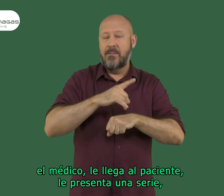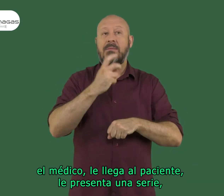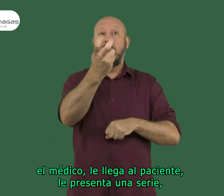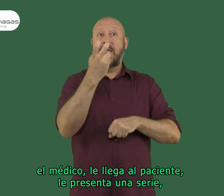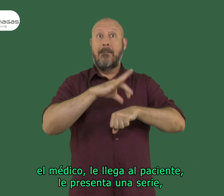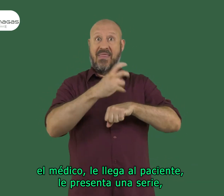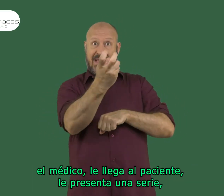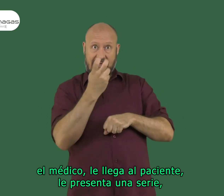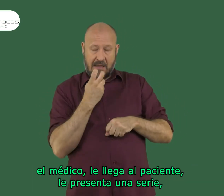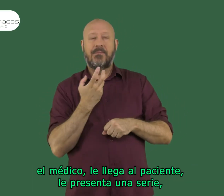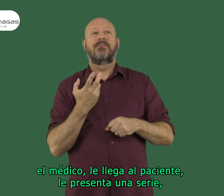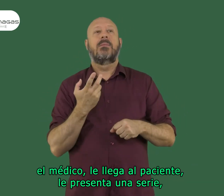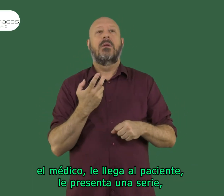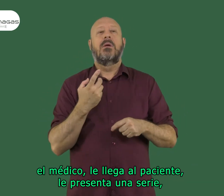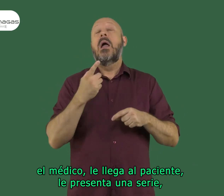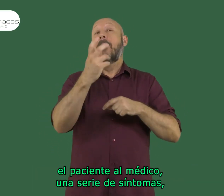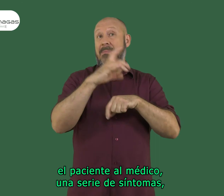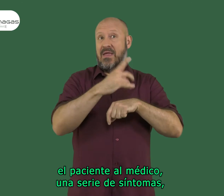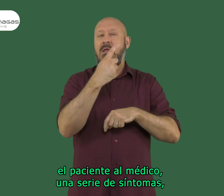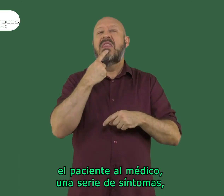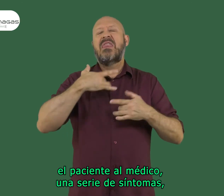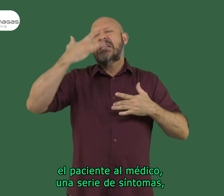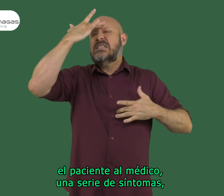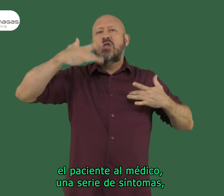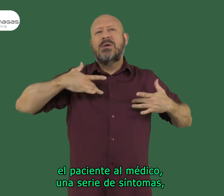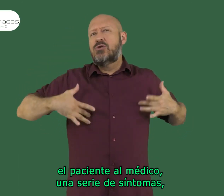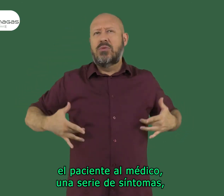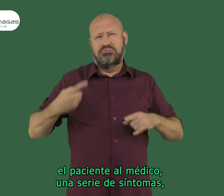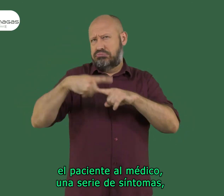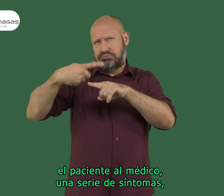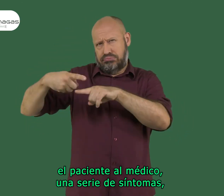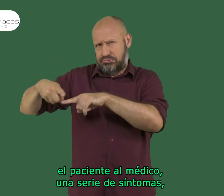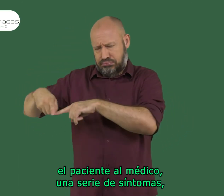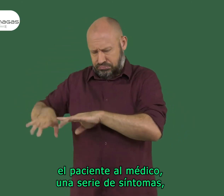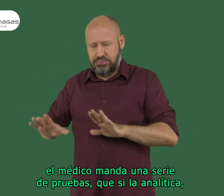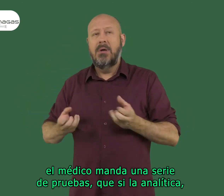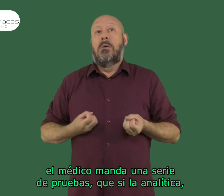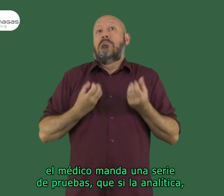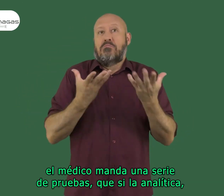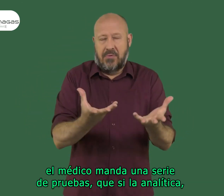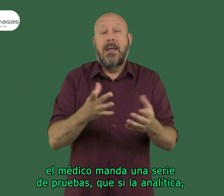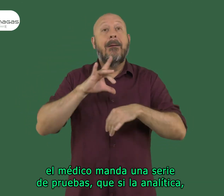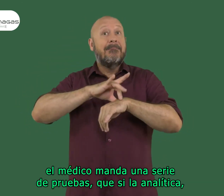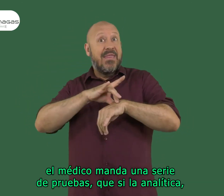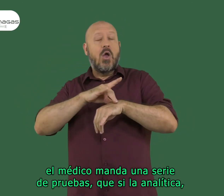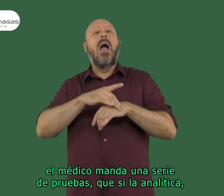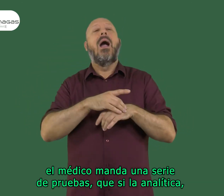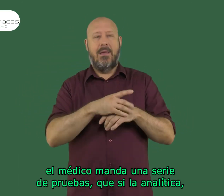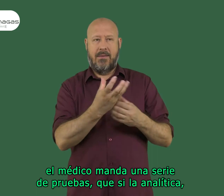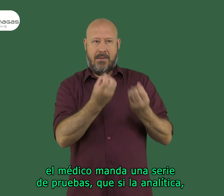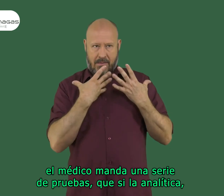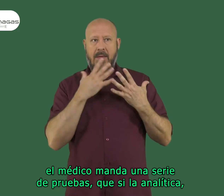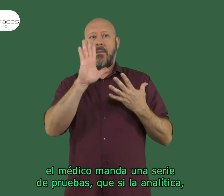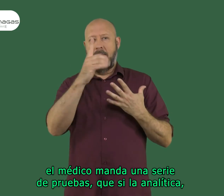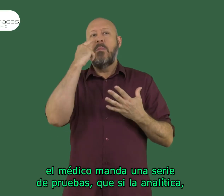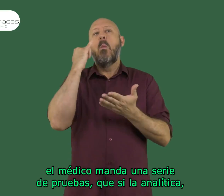llega al paciente, le presenta el paciente al médico una serie de síntomas, el médico manda